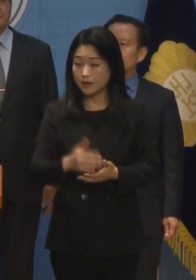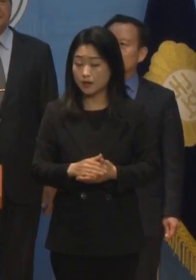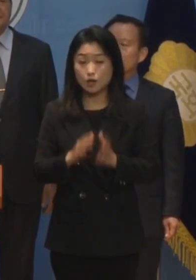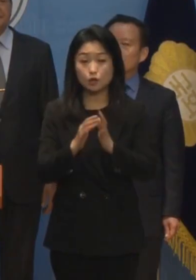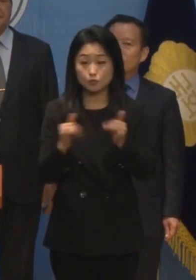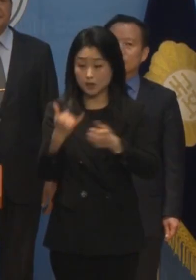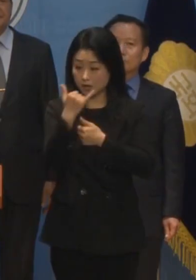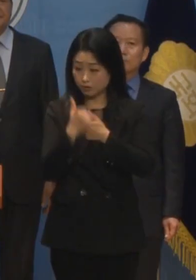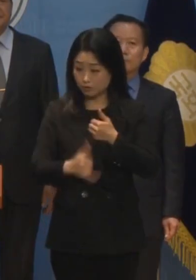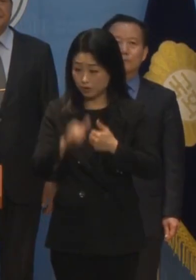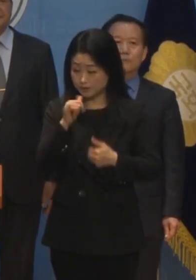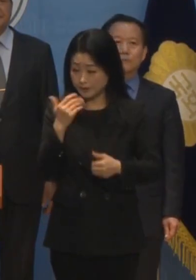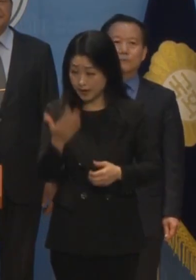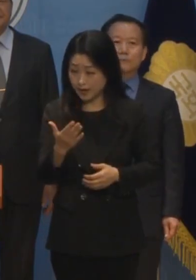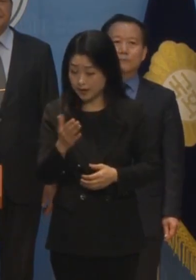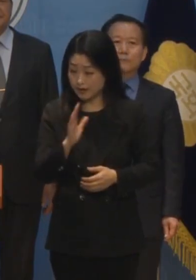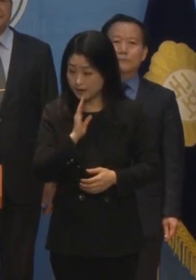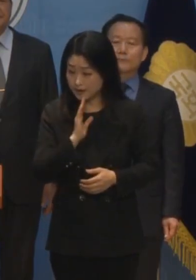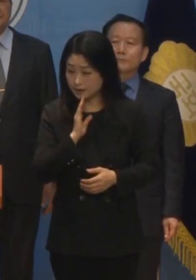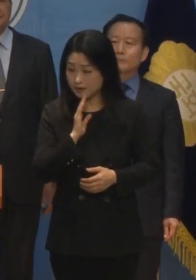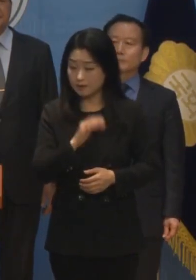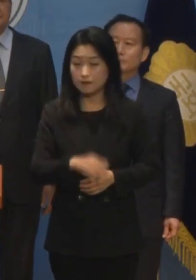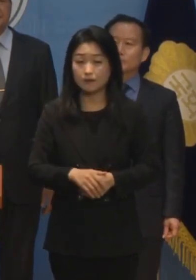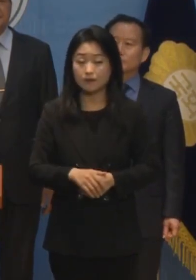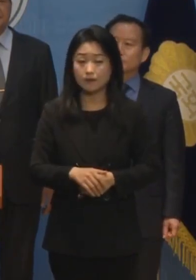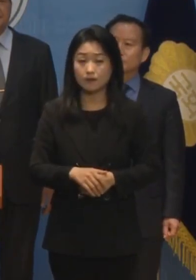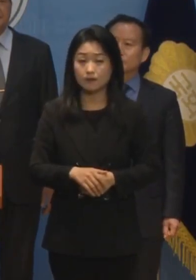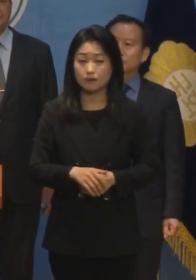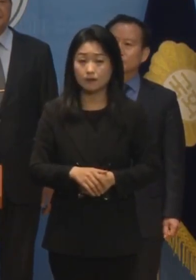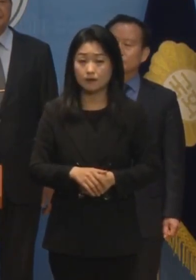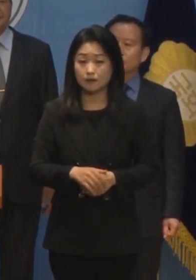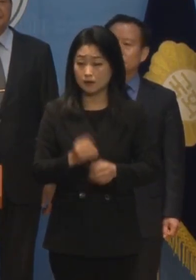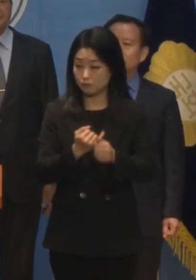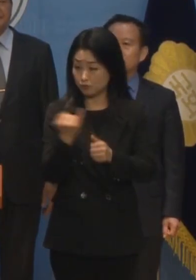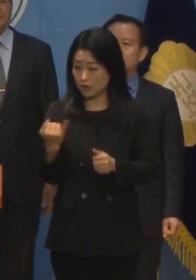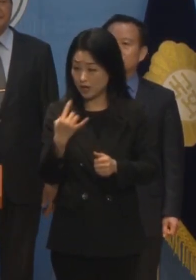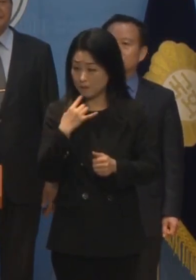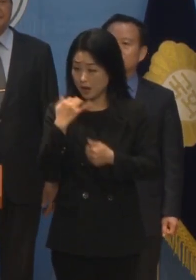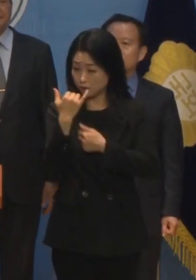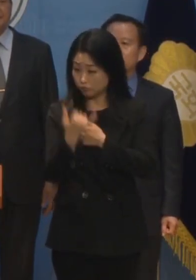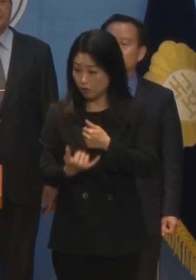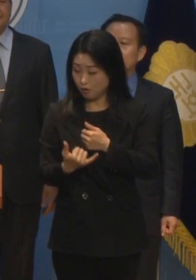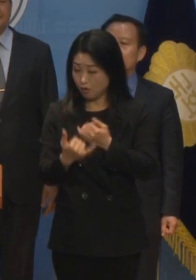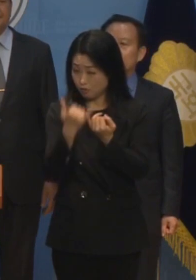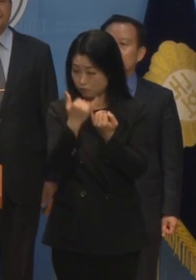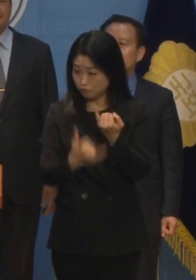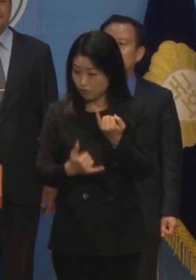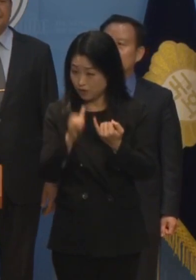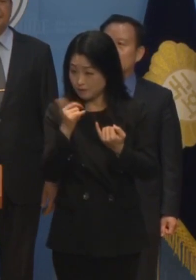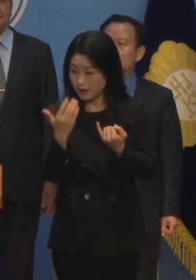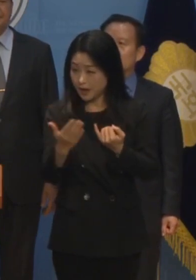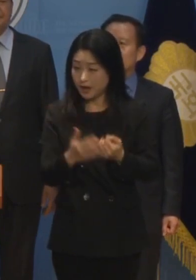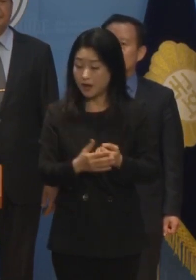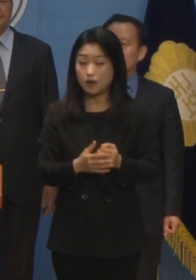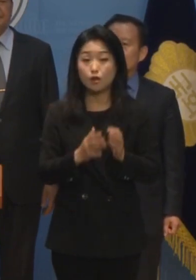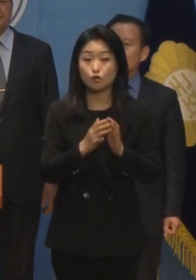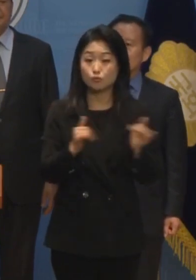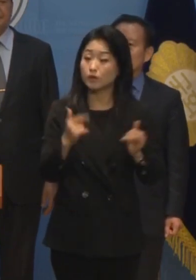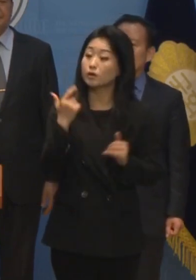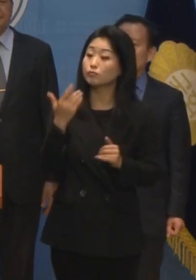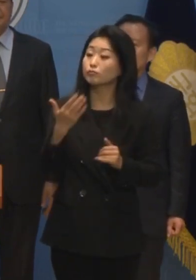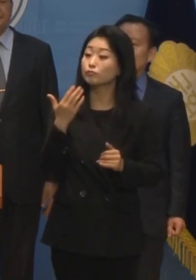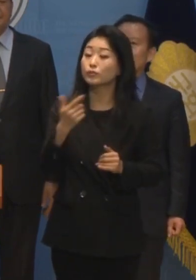국민에게 충성합니까? 아니면 부인에게만 충성하십니까? 우리 국민은 묻고